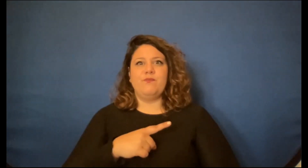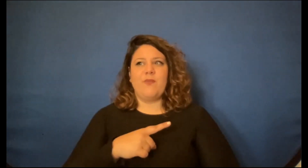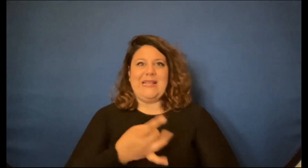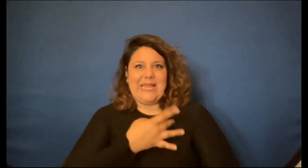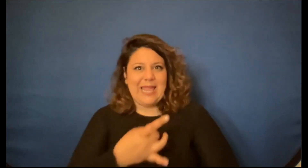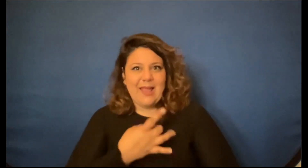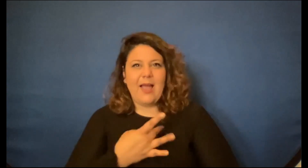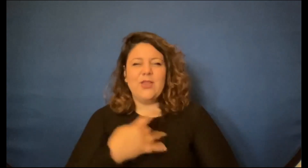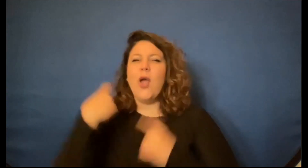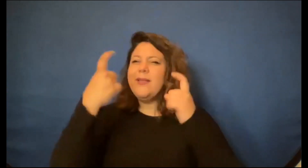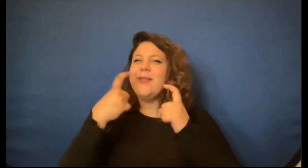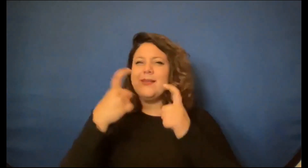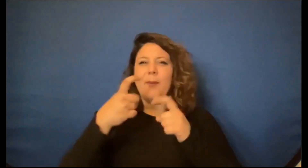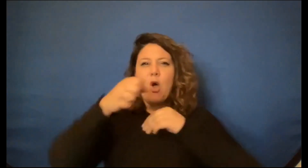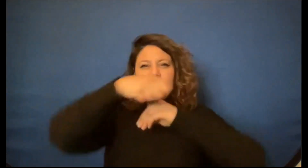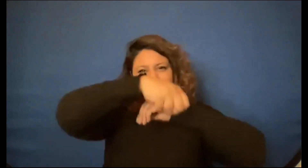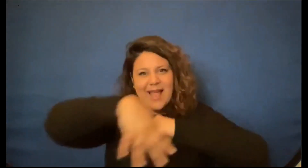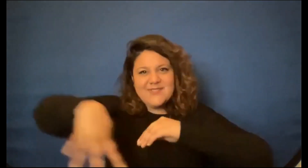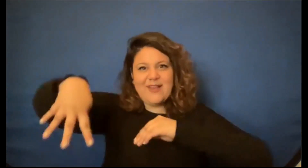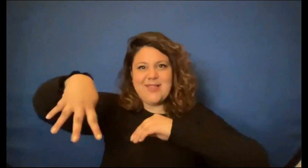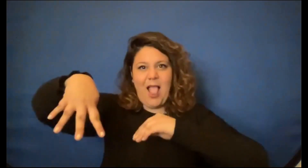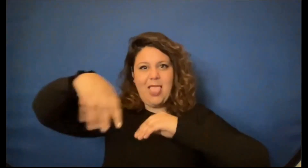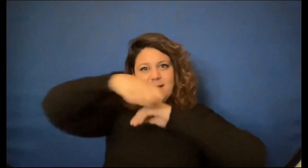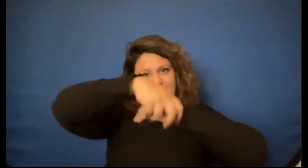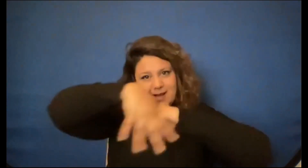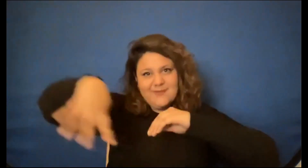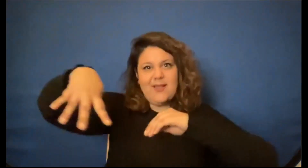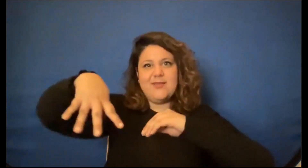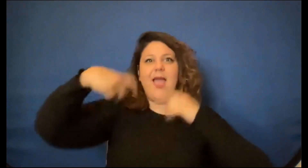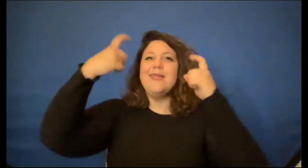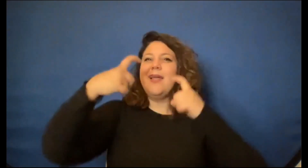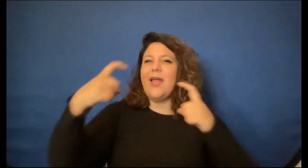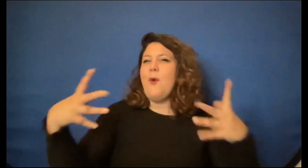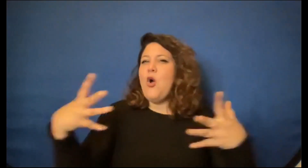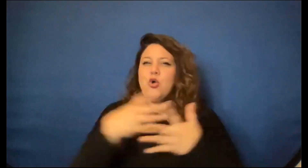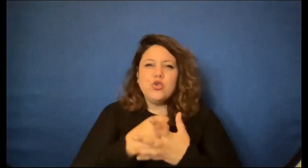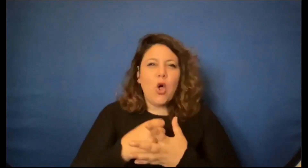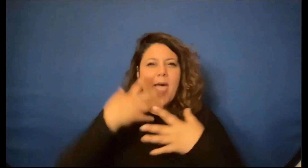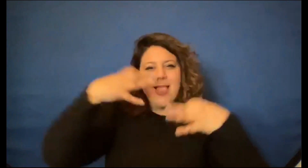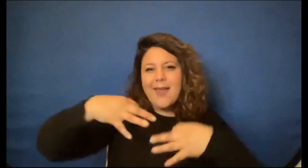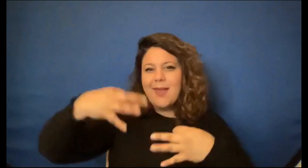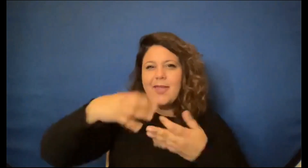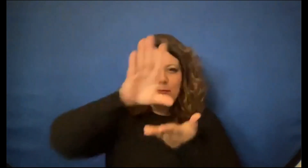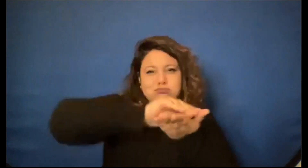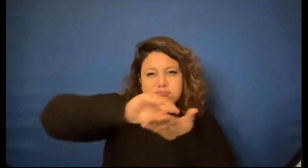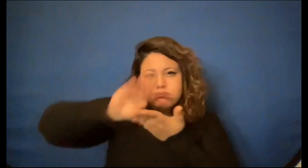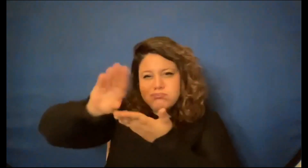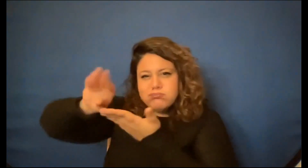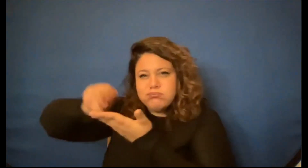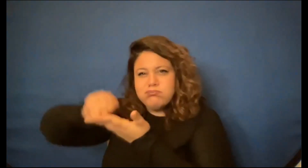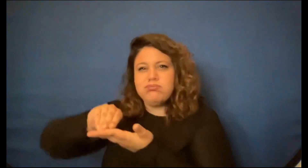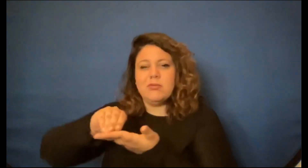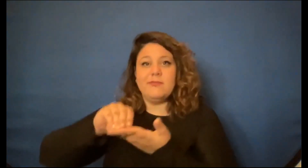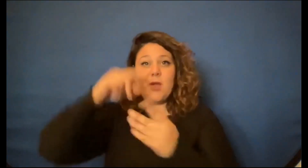muy transversales, intentamos aglutinar todas las experiencias y todas las realidades para que de alguna manera